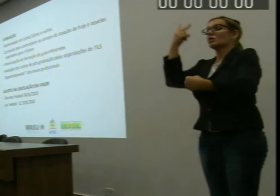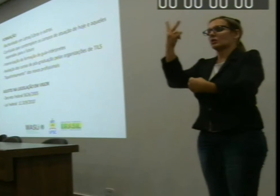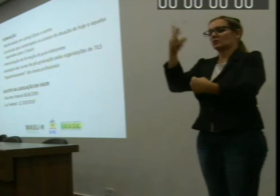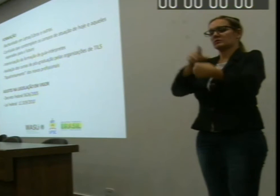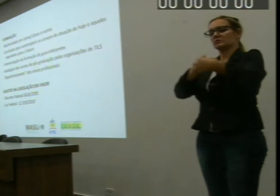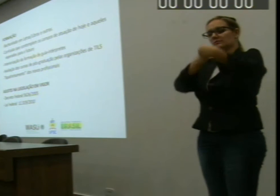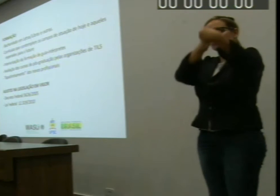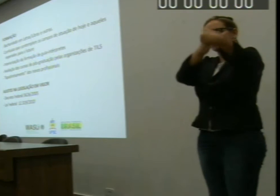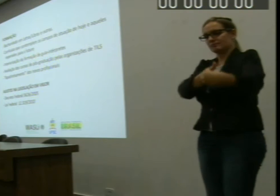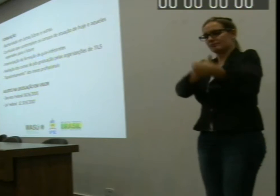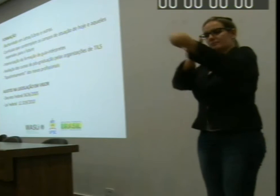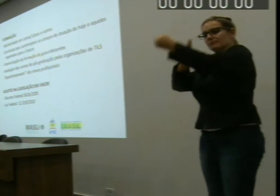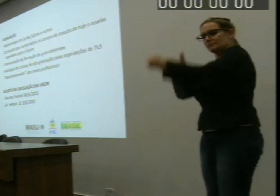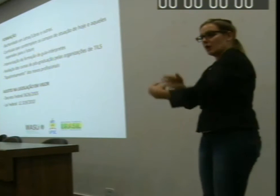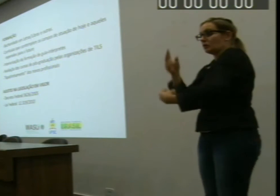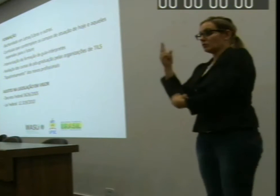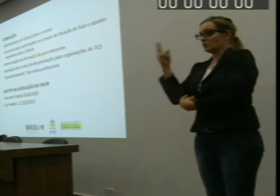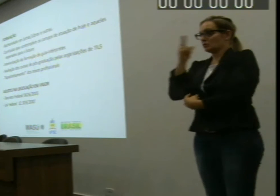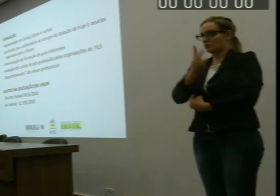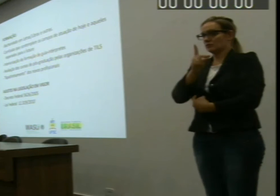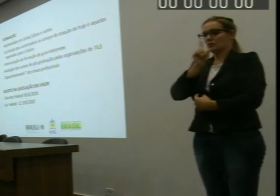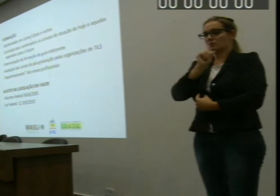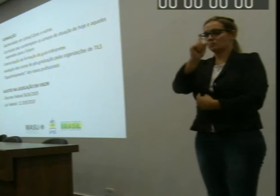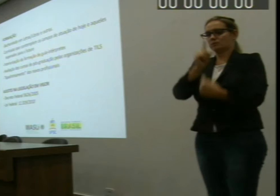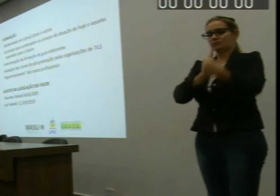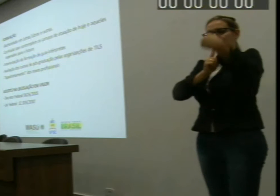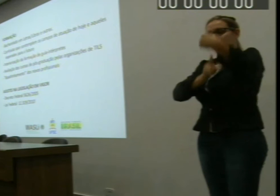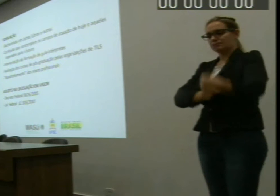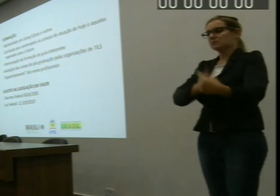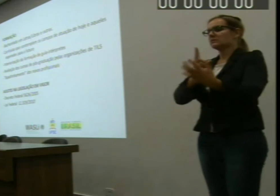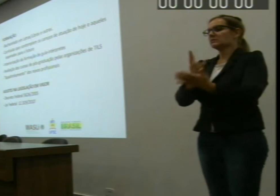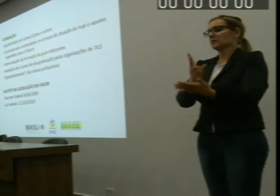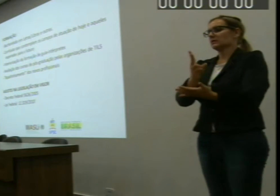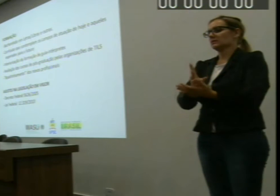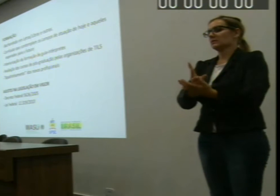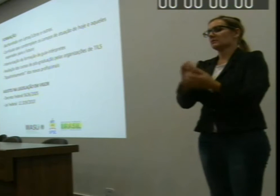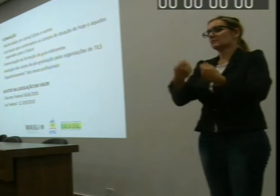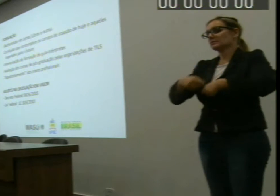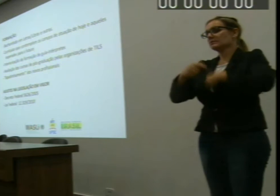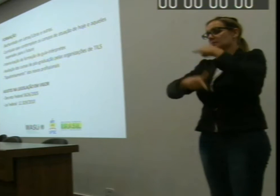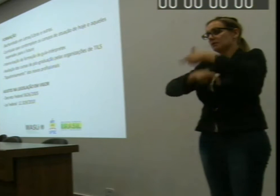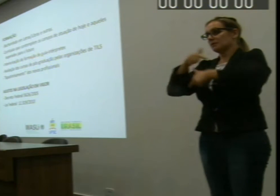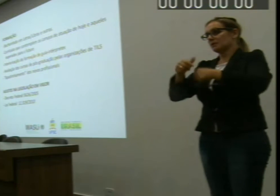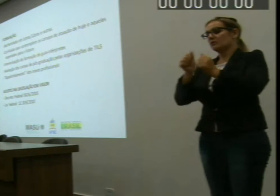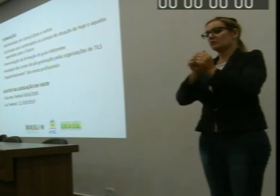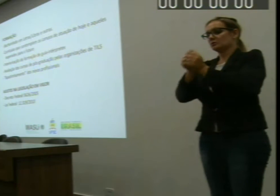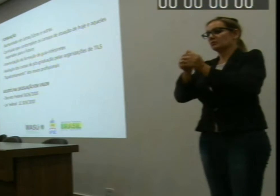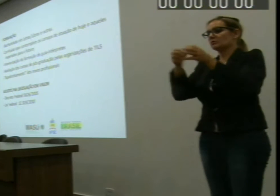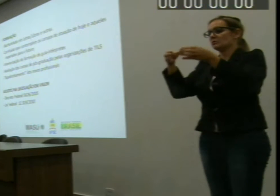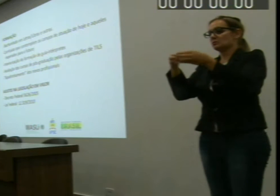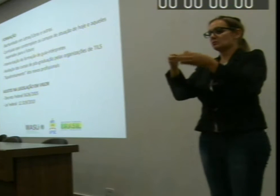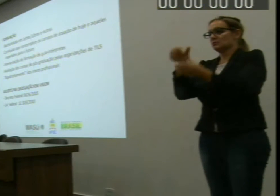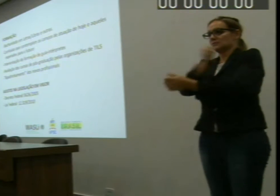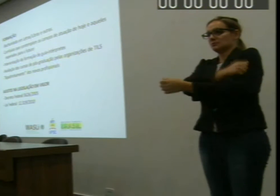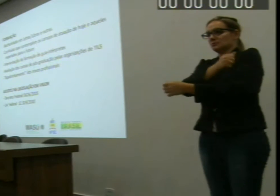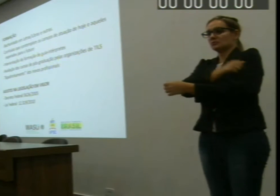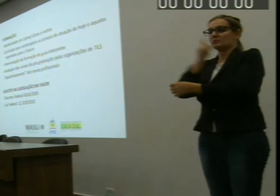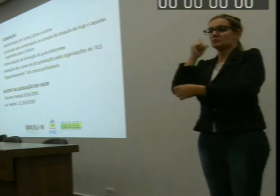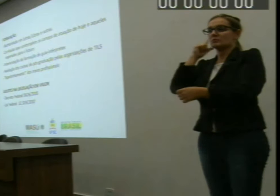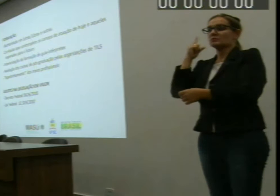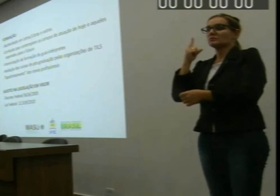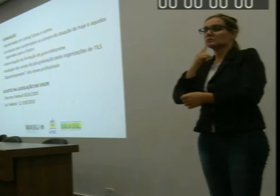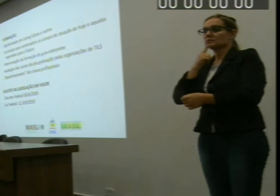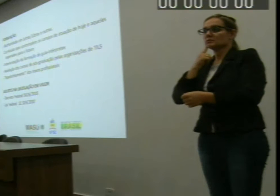cegos né então eles trabalham o o intérprete com a comunidade com o grupo de alunos surdos e um guia intérprete